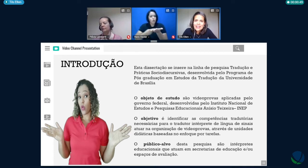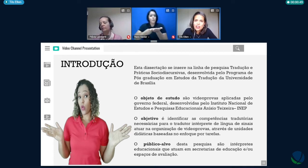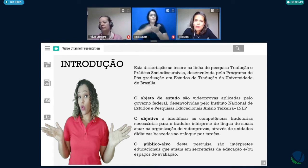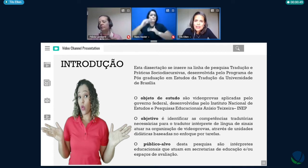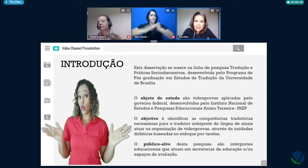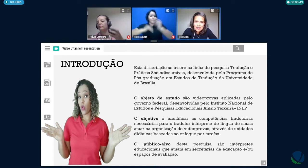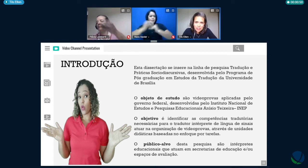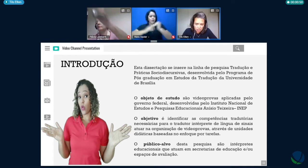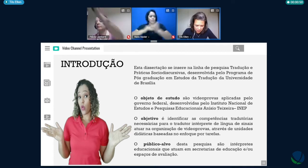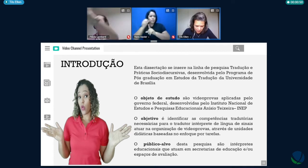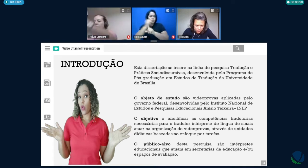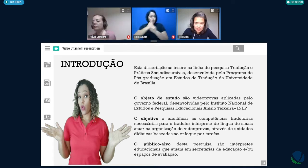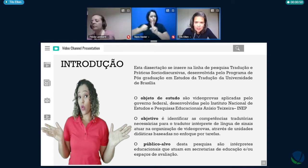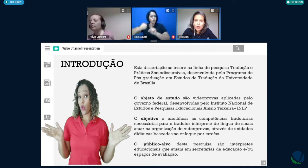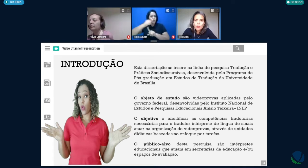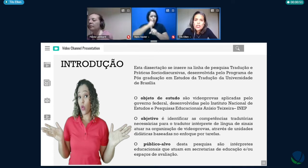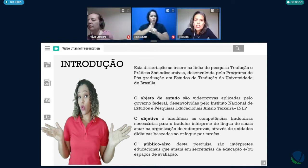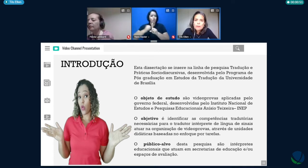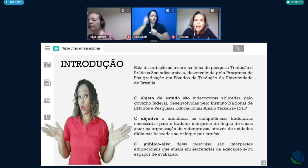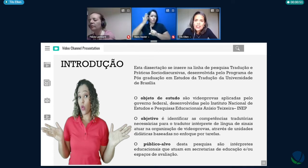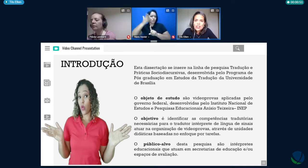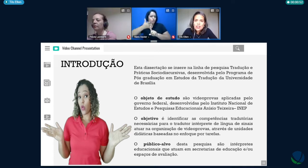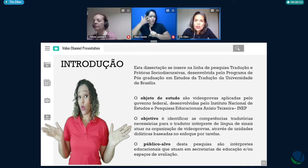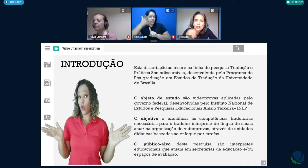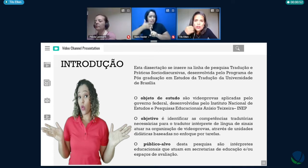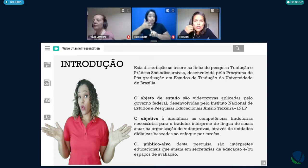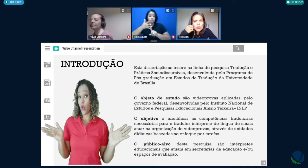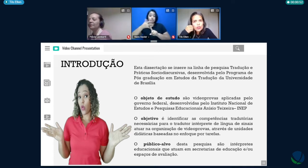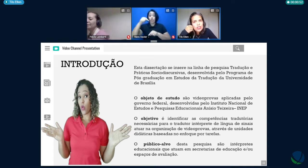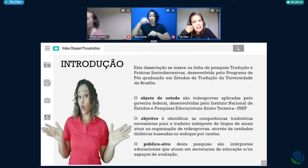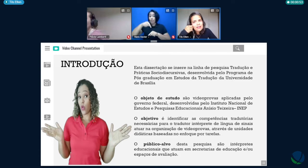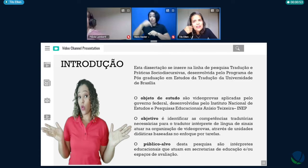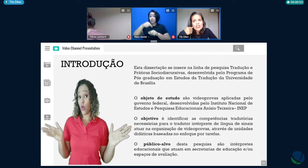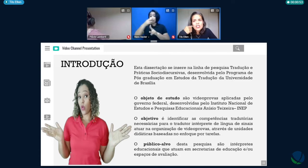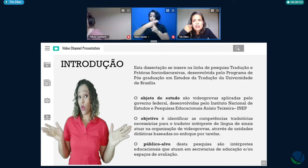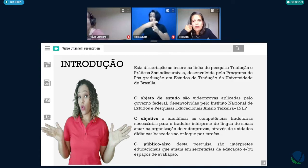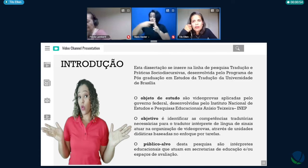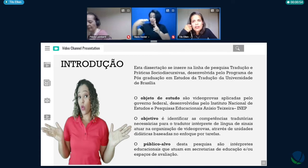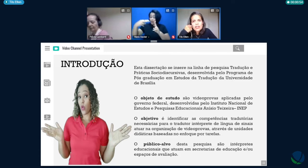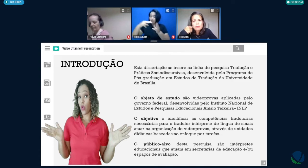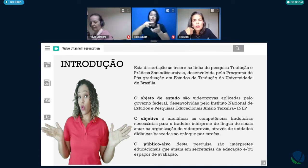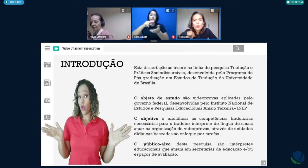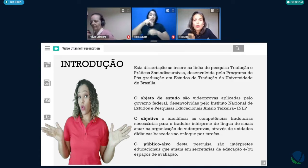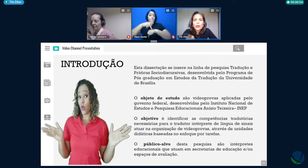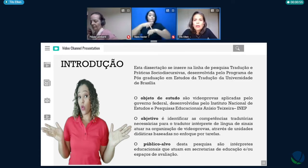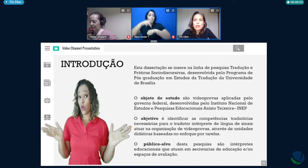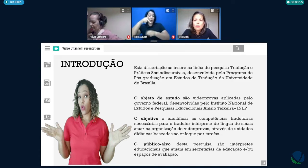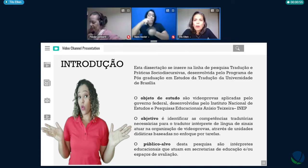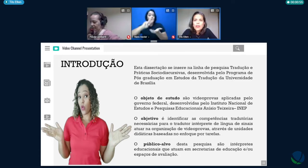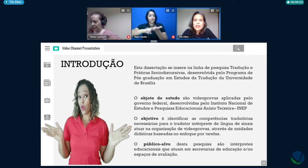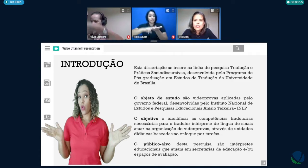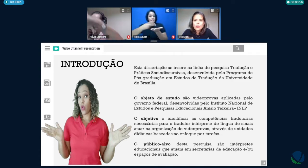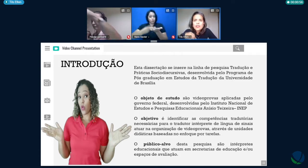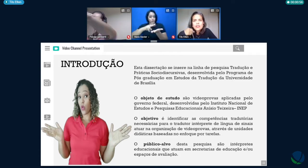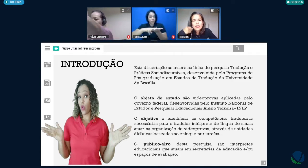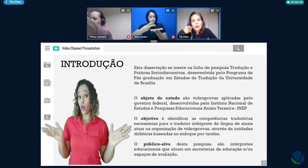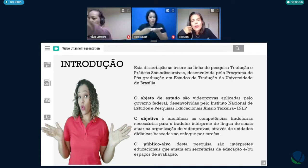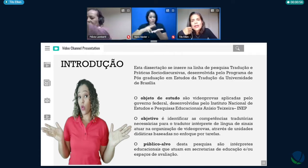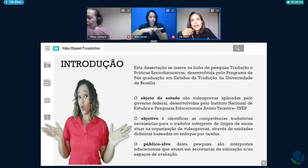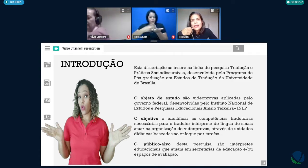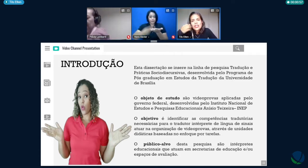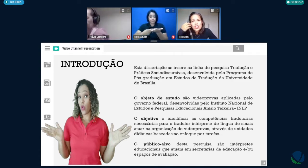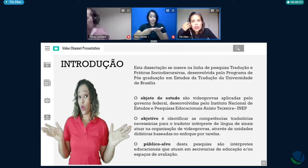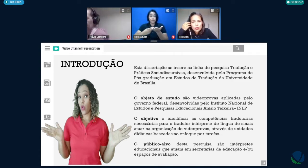na linha de pesquisa de tradução de práticas sociodiscursivas desenvolvidas pelo Programa de